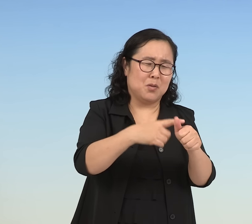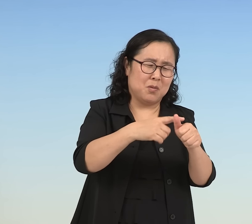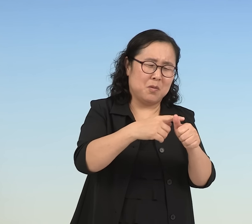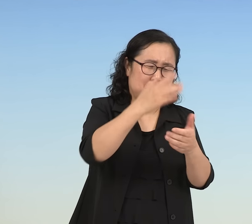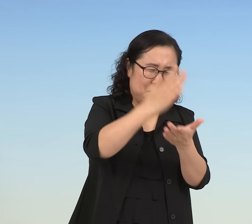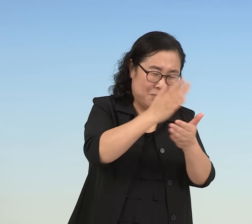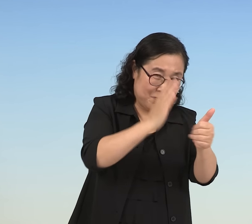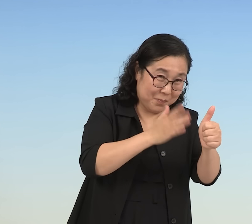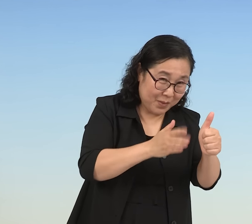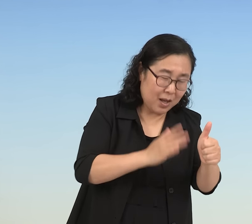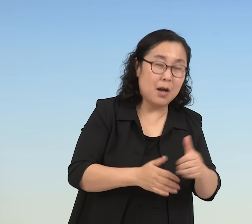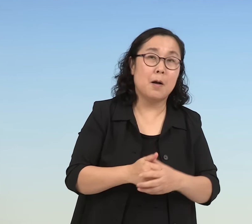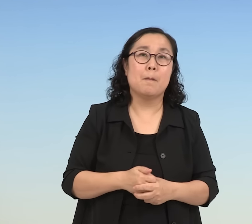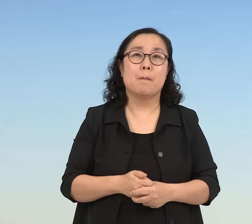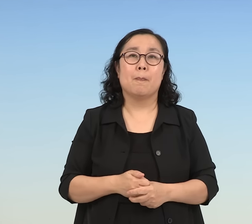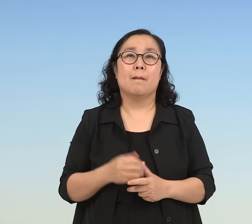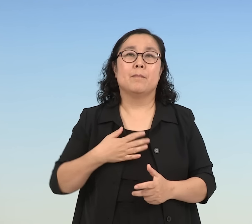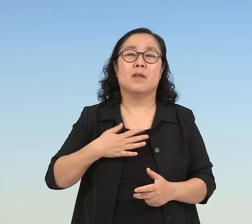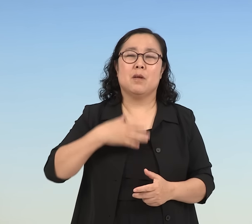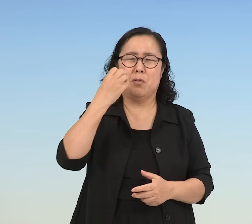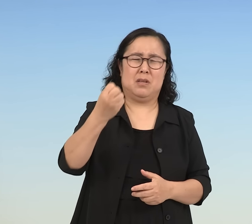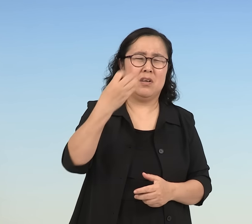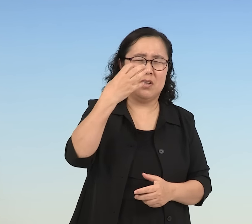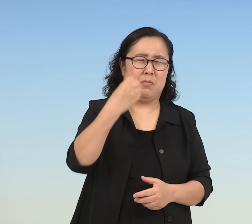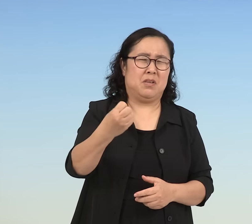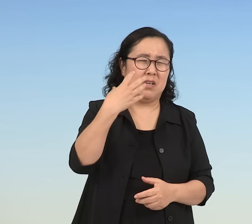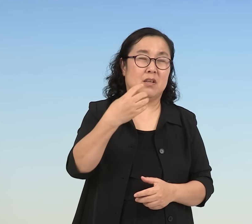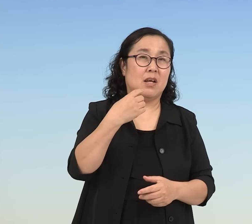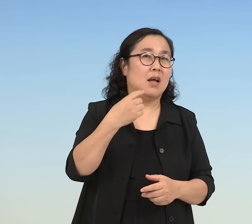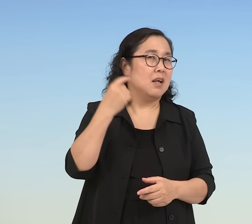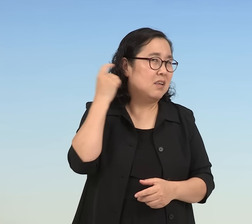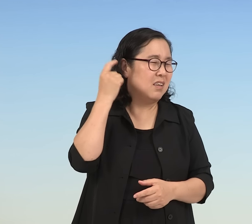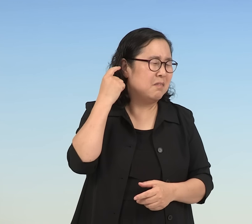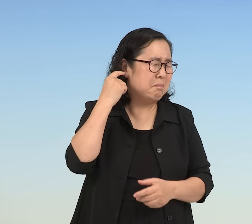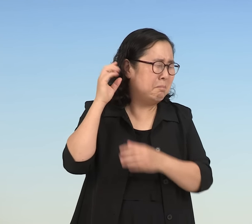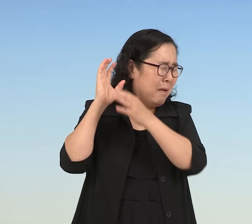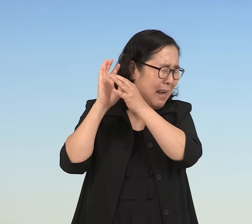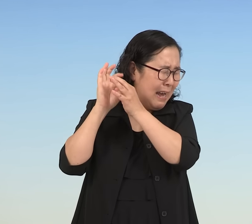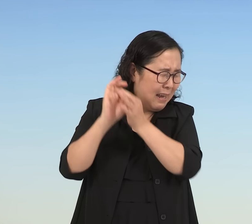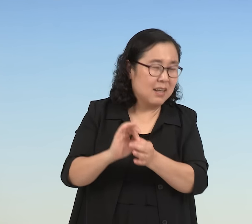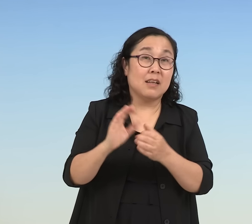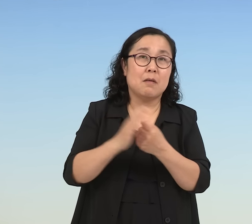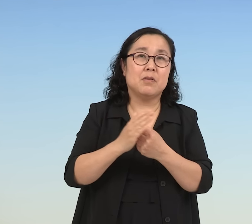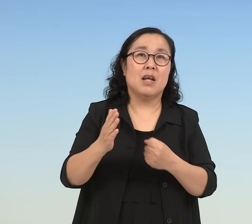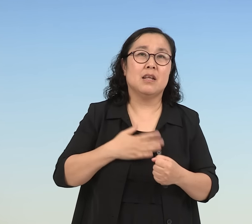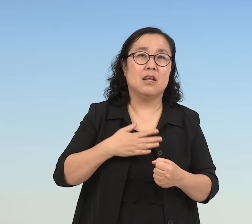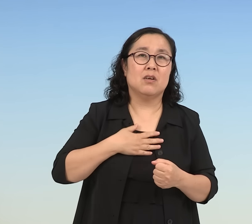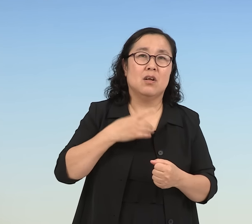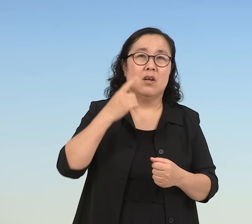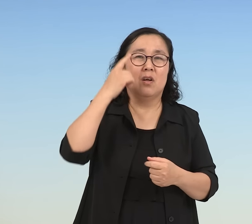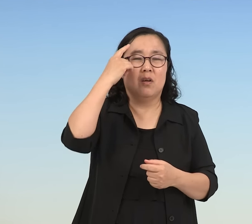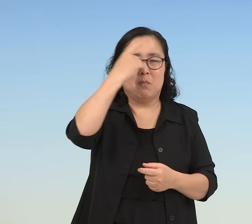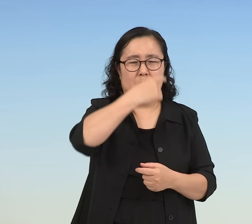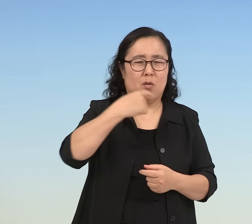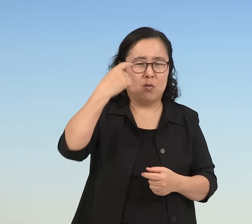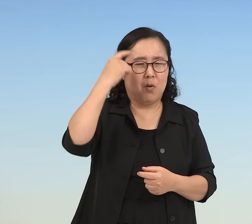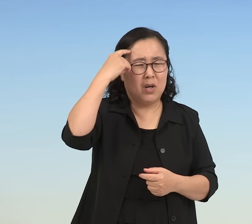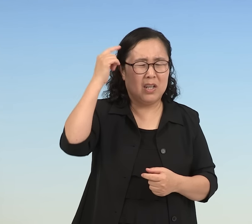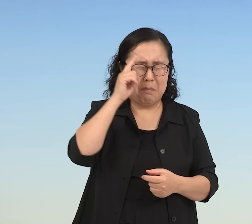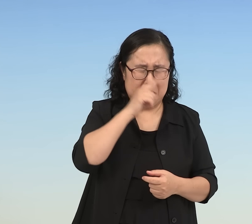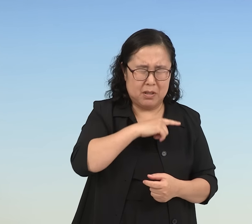보면은 그렇게 못생겼다 그래가지고 그게 막 저한테 굉장히 열등감이 돼가지고 외모에 자신도 없고 저는 뭐 그냥